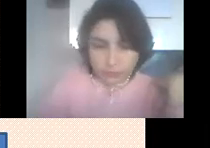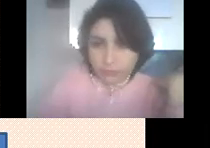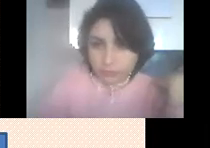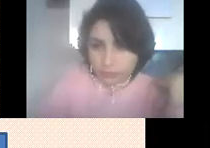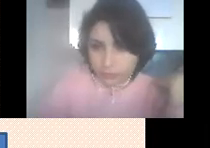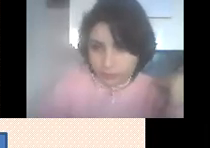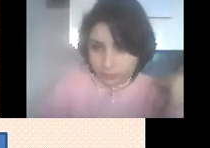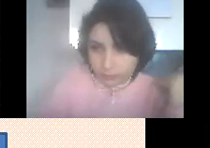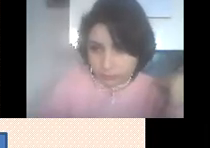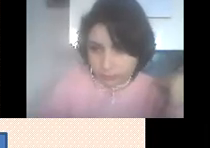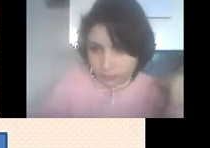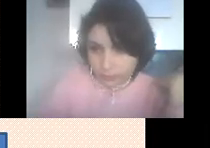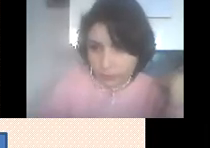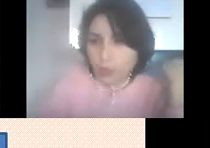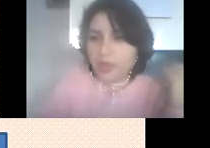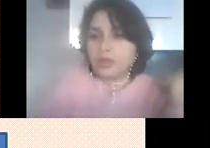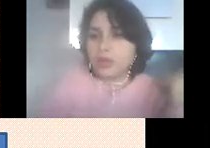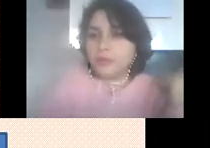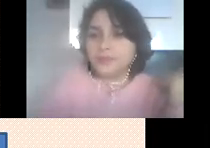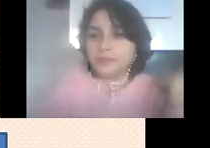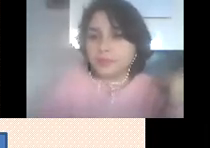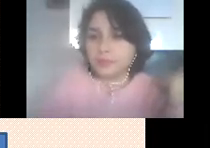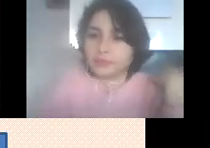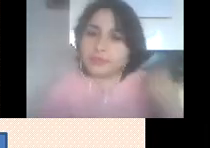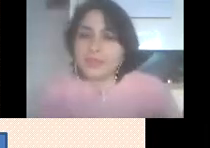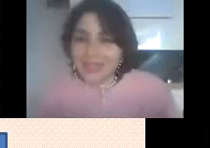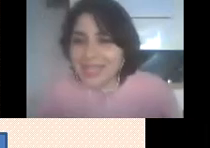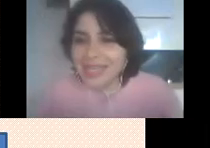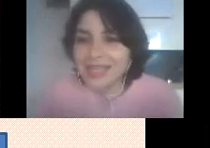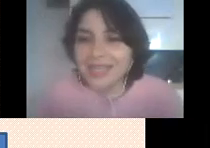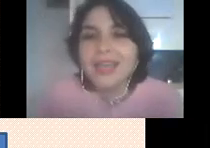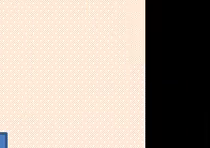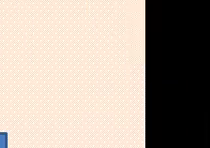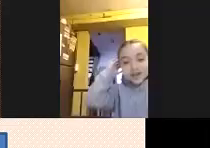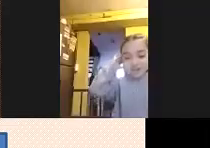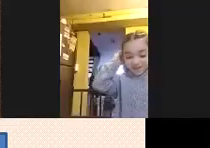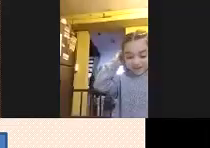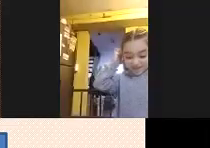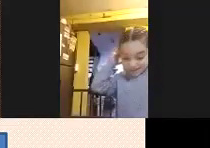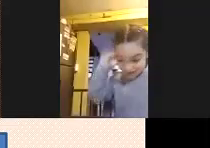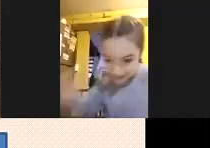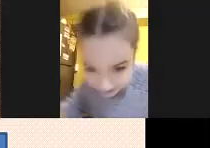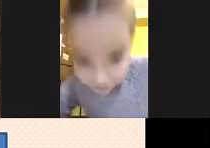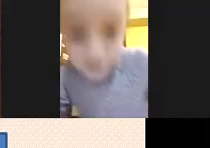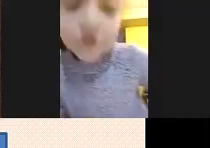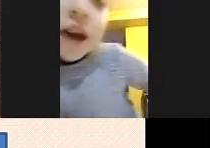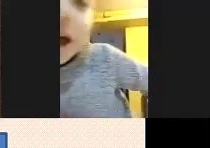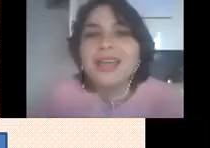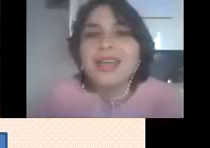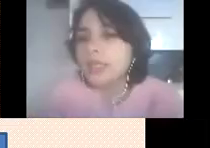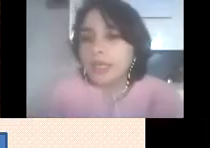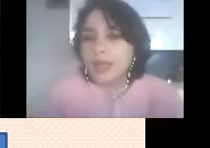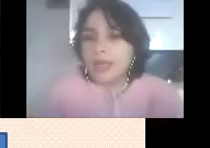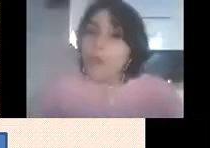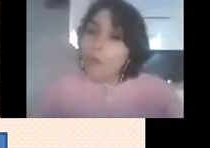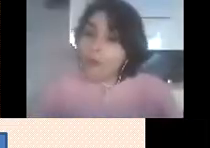¿Puedes o no? Sí. Sí. Ya, ¿y el vidrio qué es? ¿Resistente o